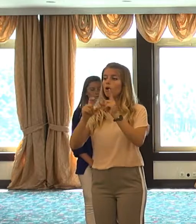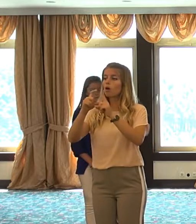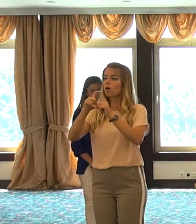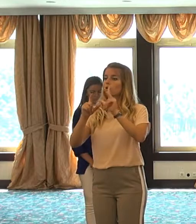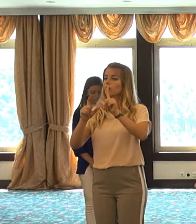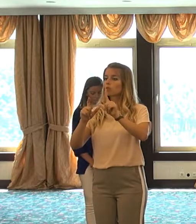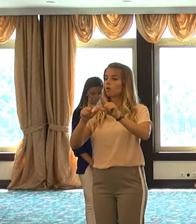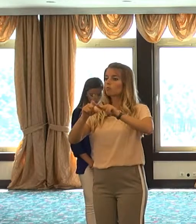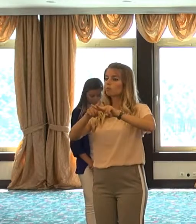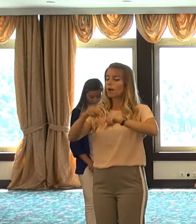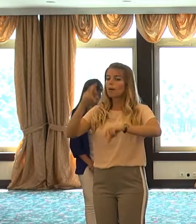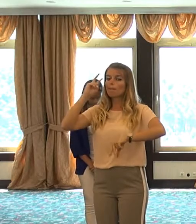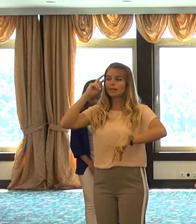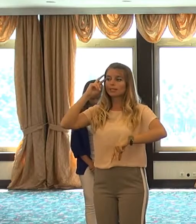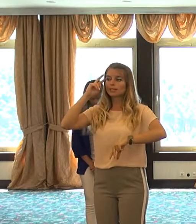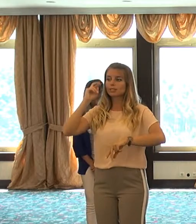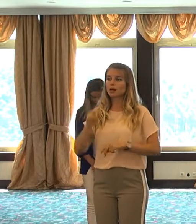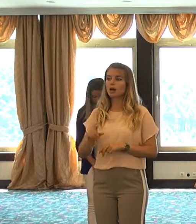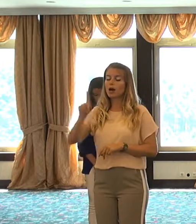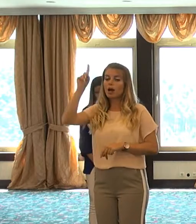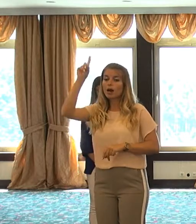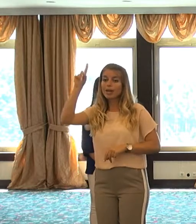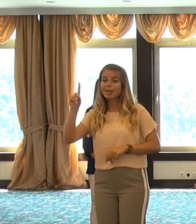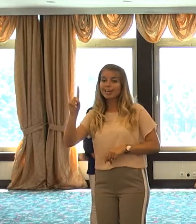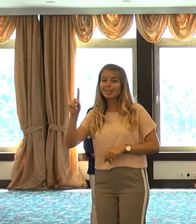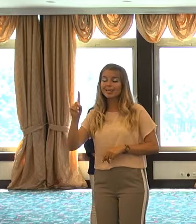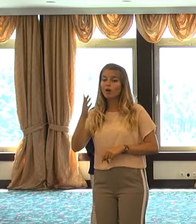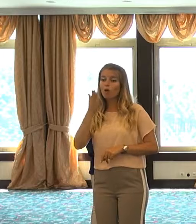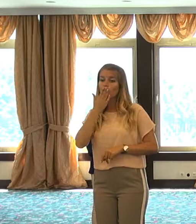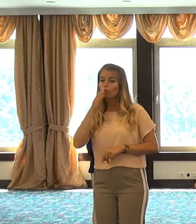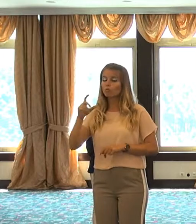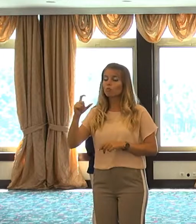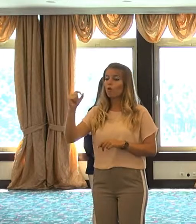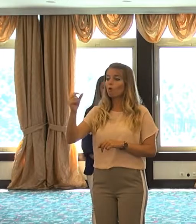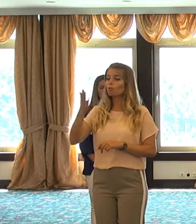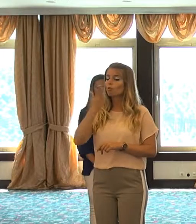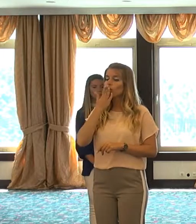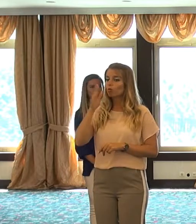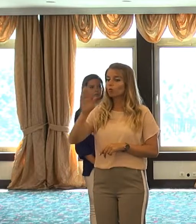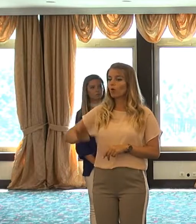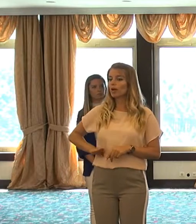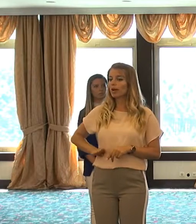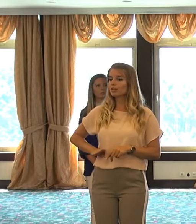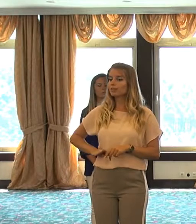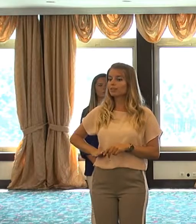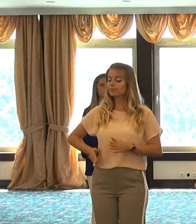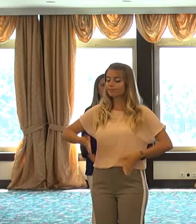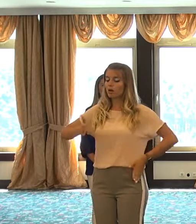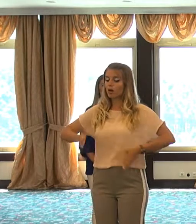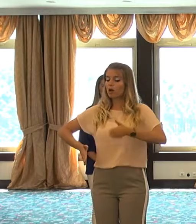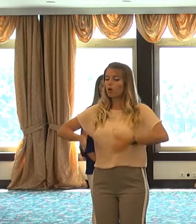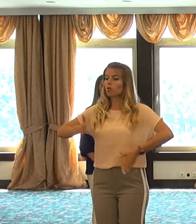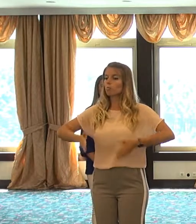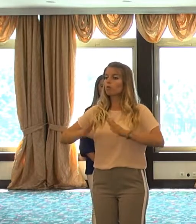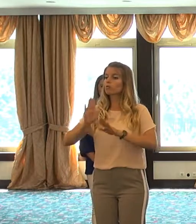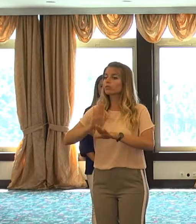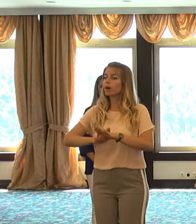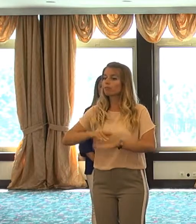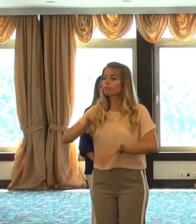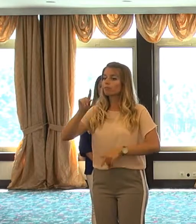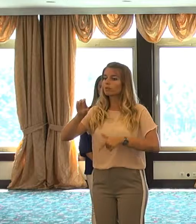projenin katıldım. Kodla Manisa ilkokul öğrencilerinin, ortaokul öğrencilerinin robot geliştirdiği, proje geliştirdiği